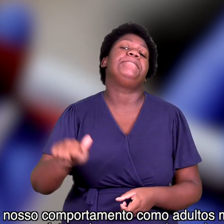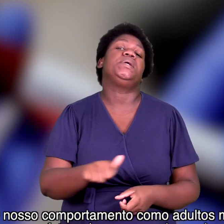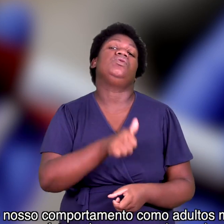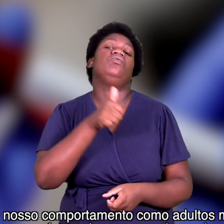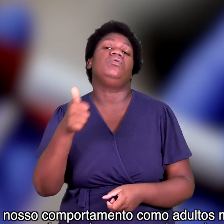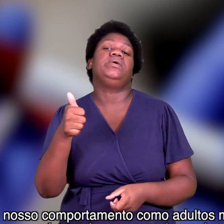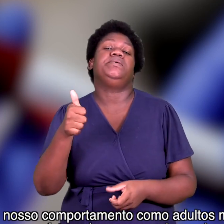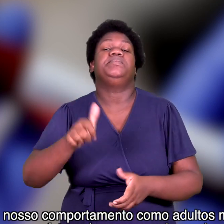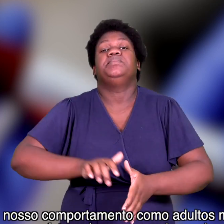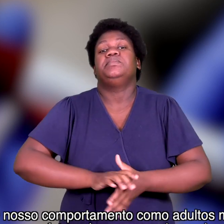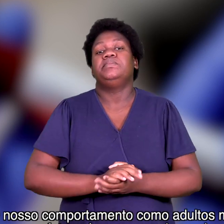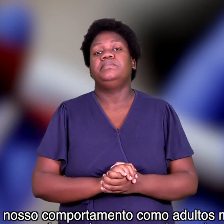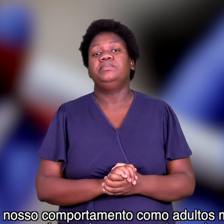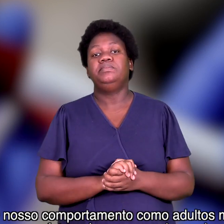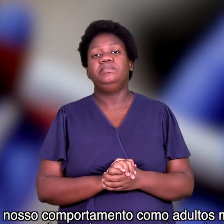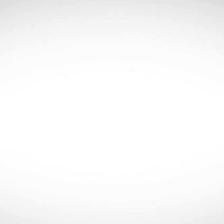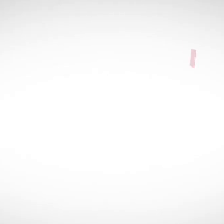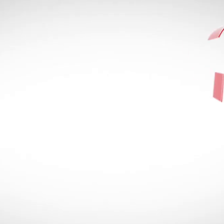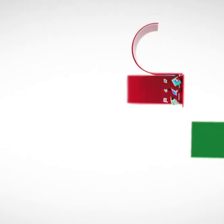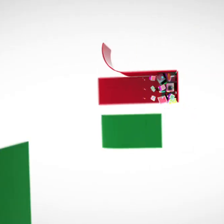molda o futuro das nossas crianças. . .